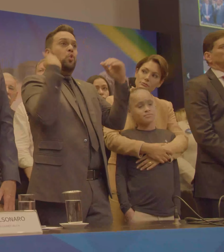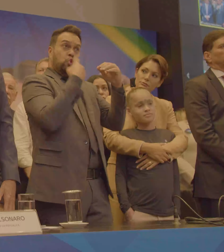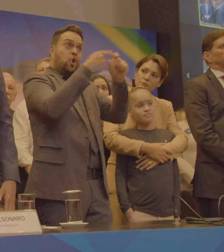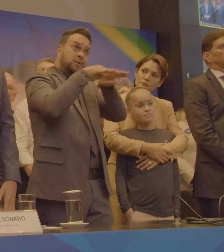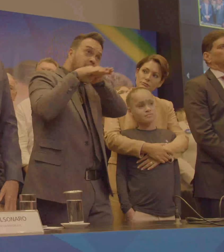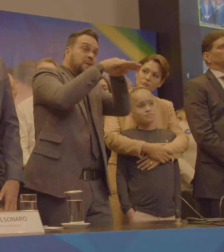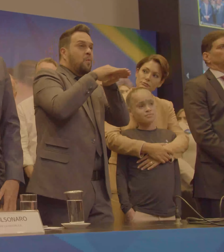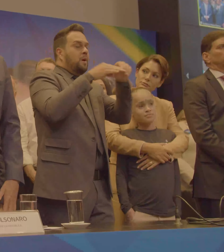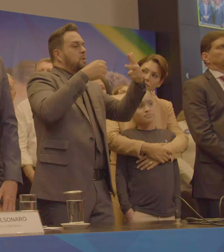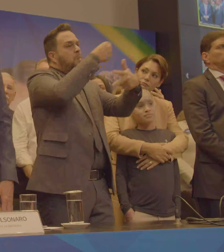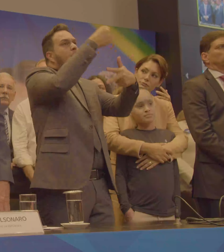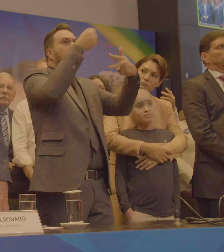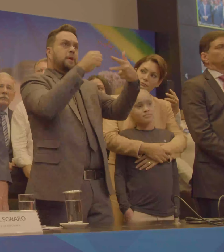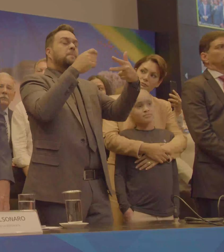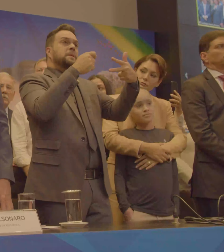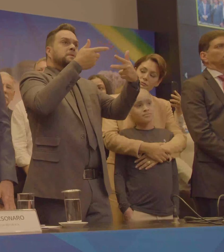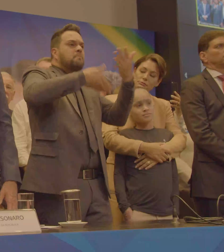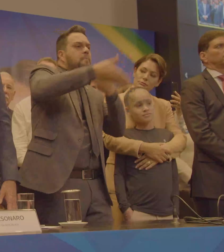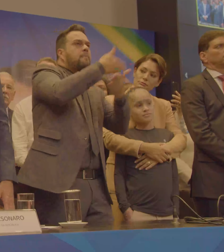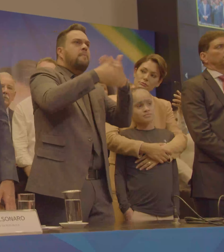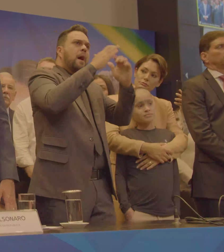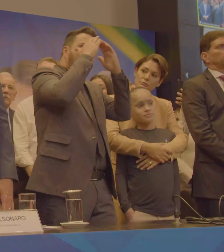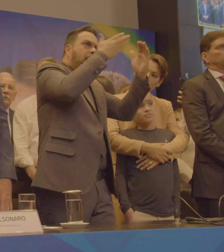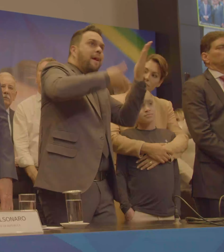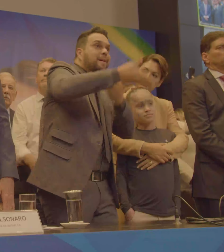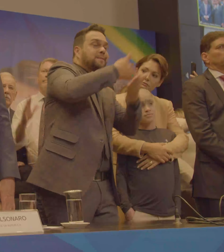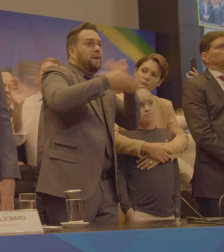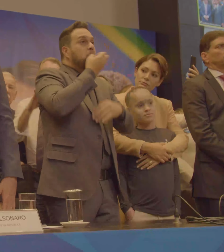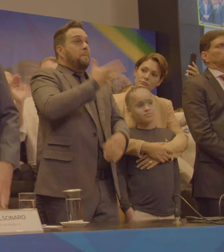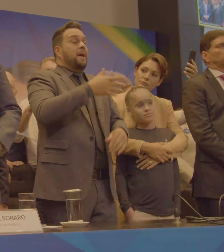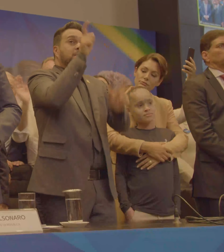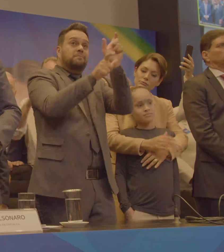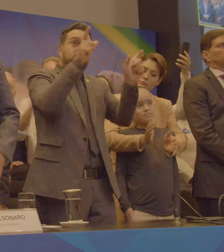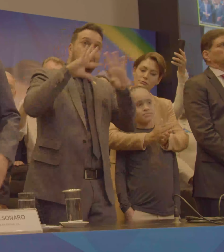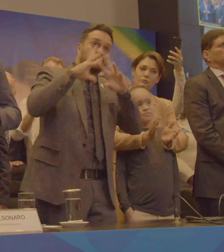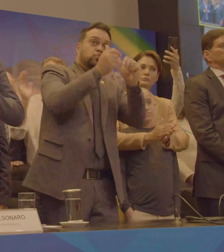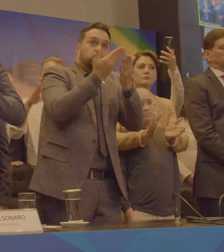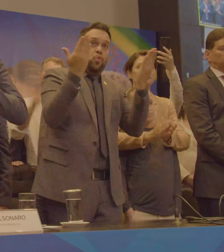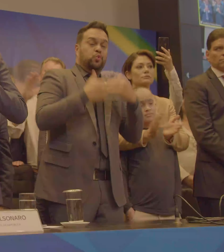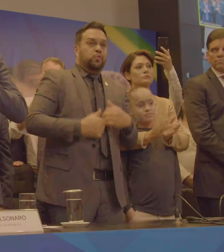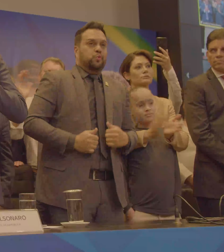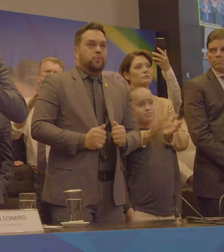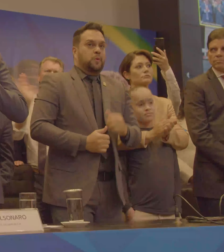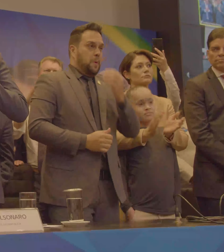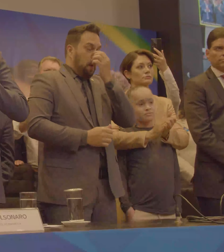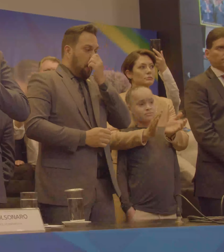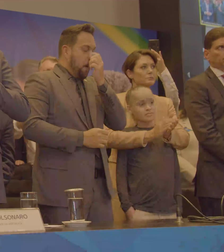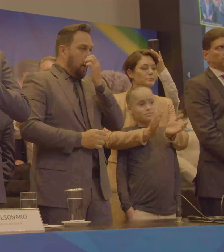os poderes têm que se respeitar para o bem de todos nós. Na